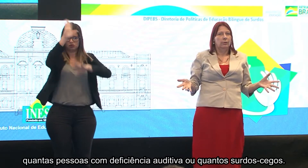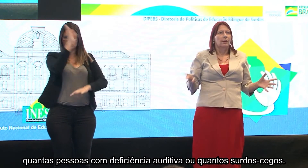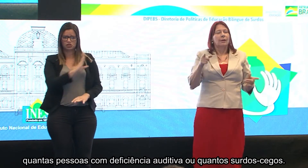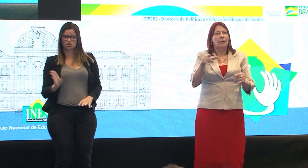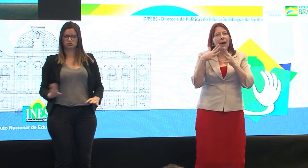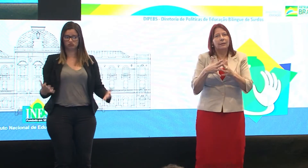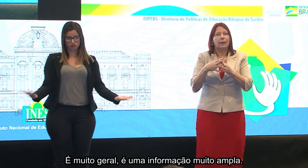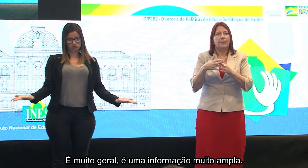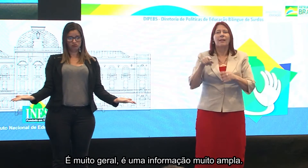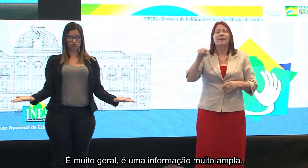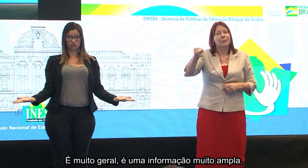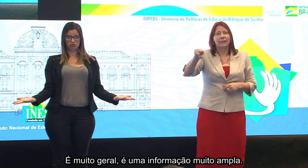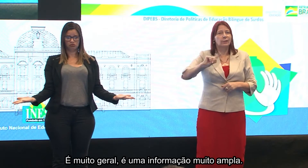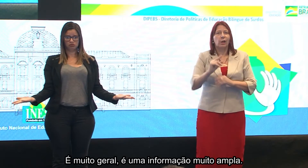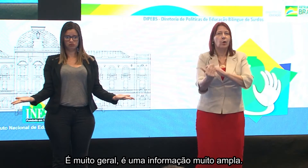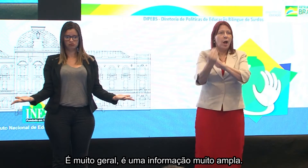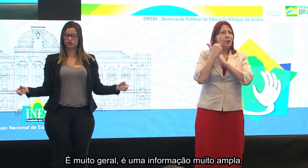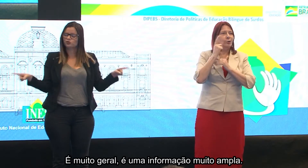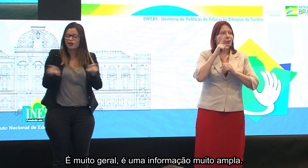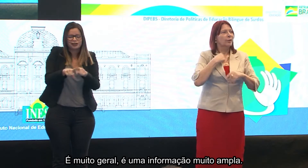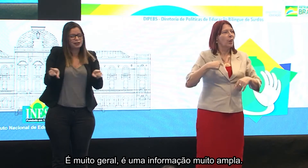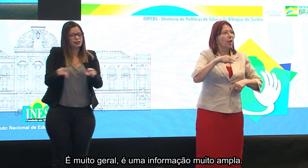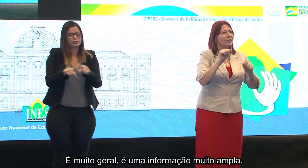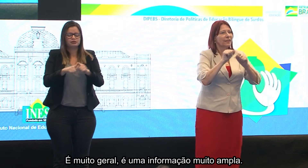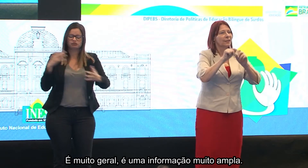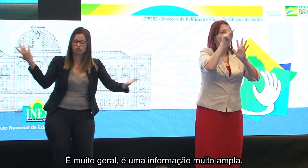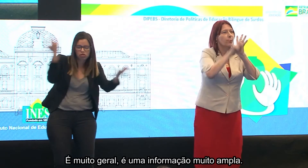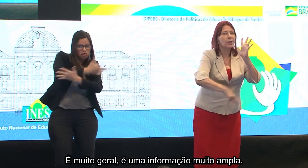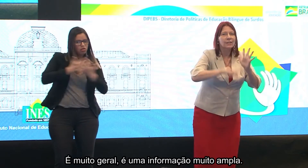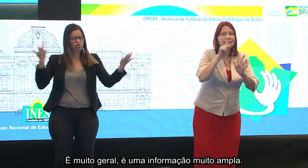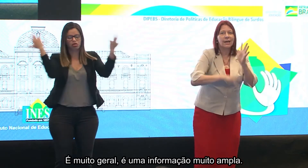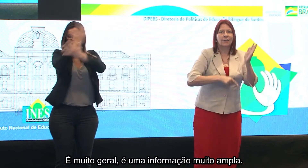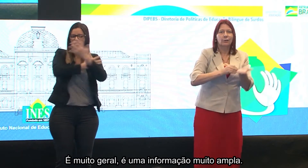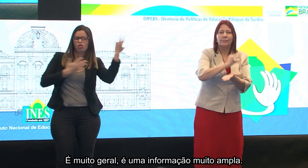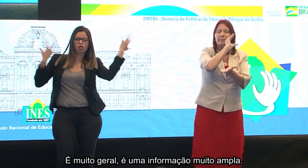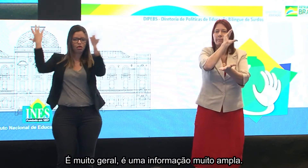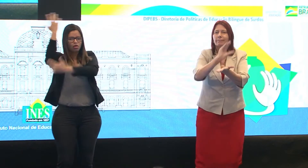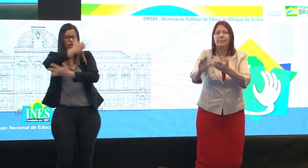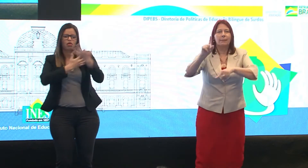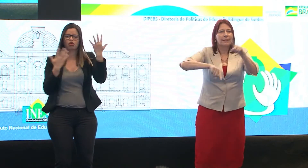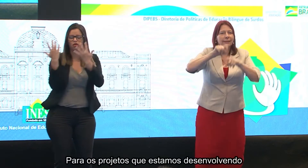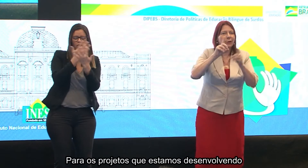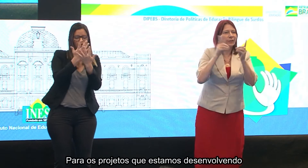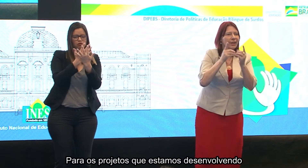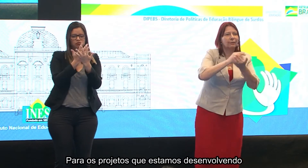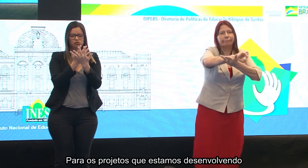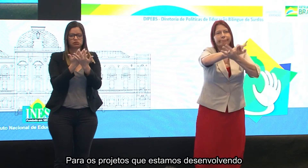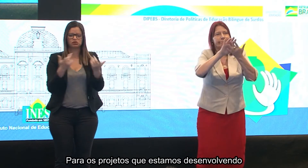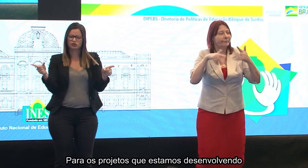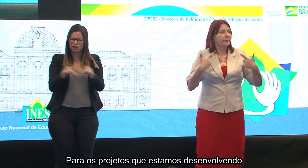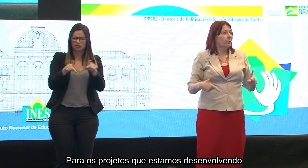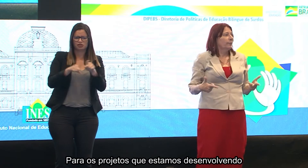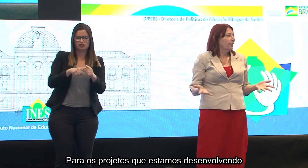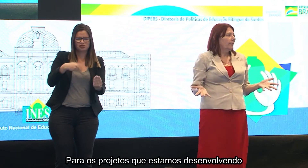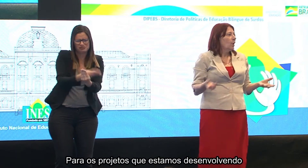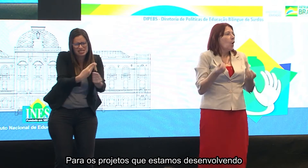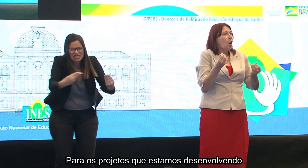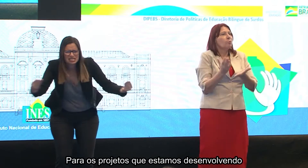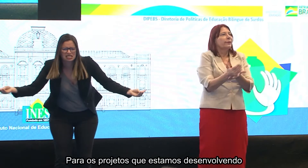cegos. É muito geral, é uma informação muito ampla. Para os projetos que estamos